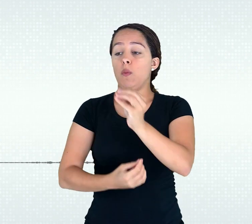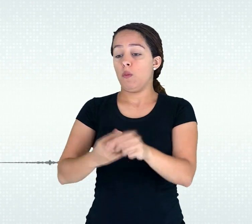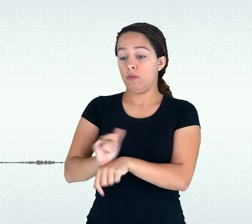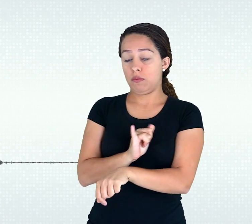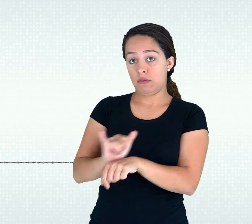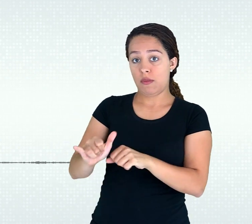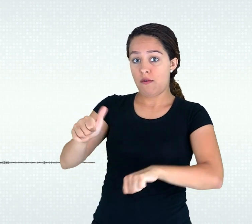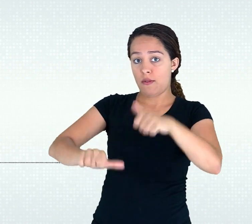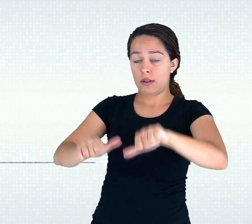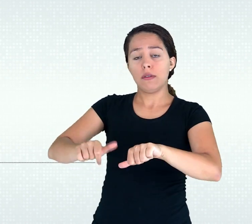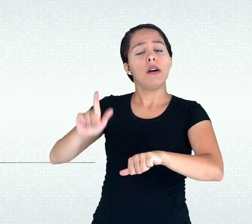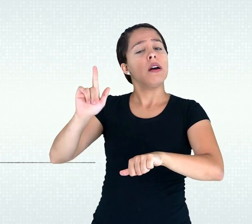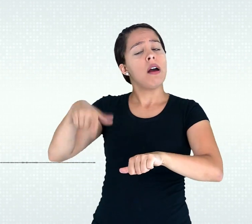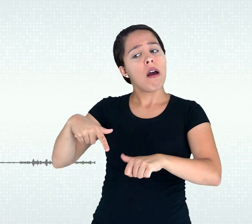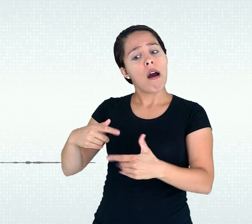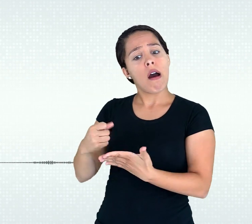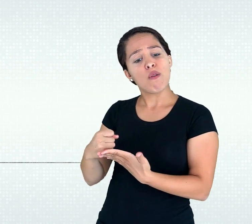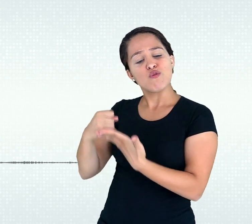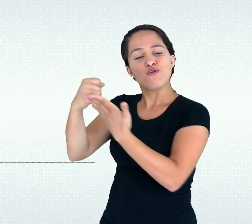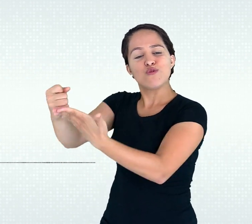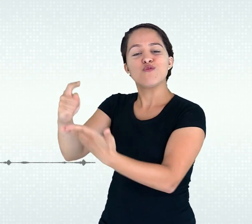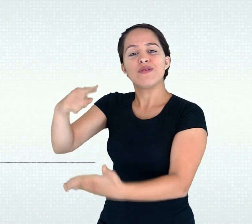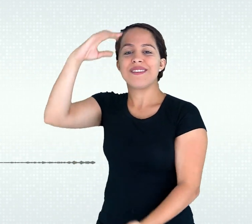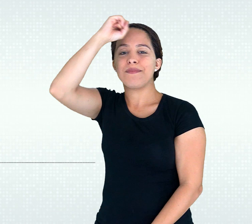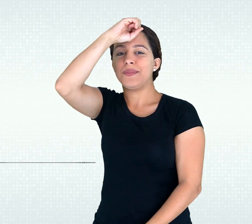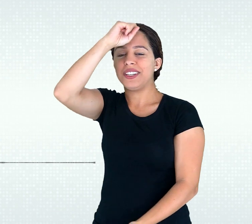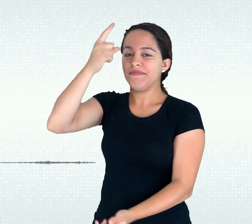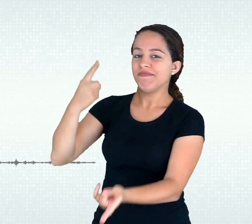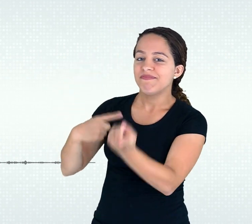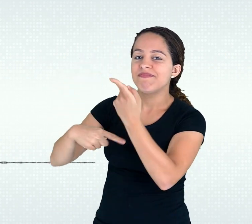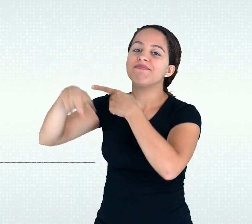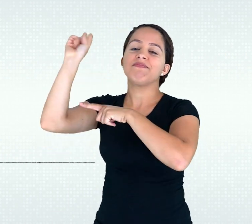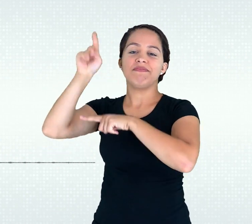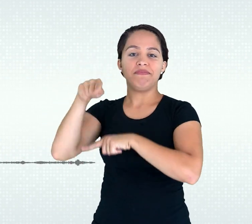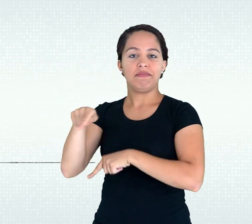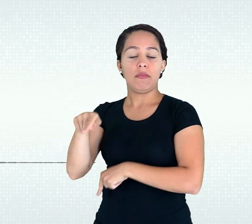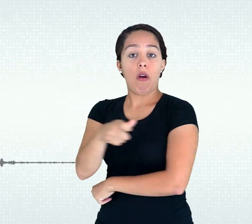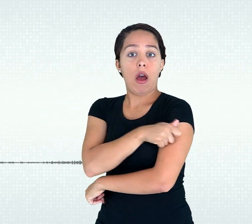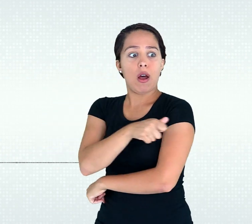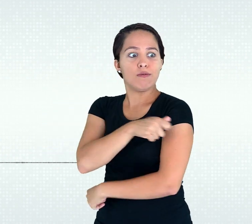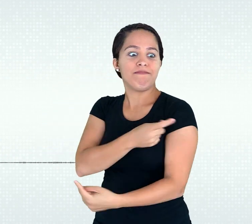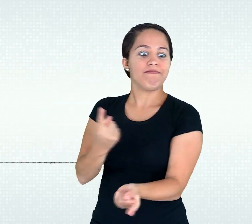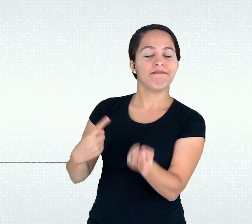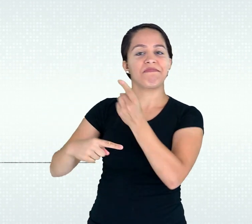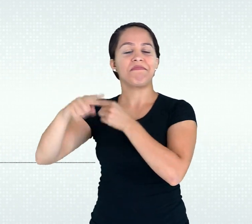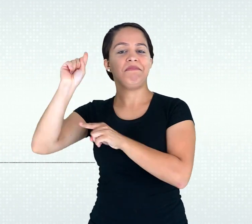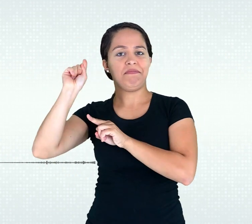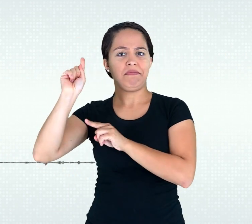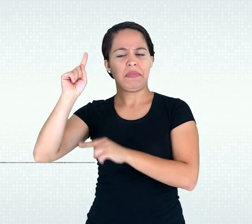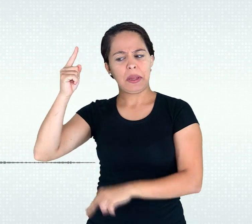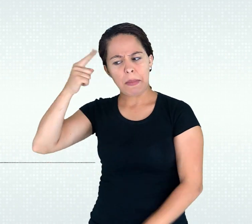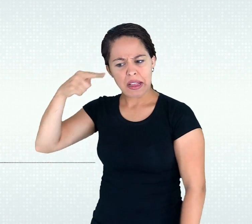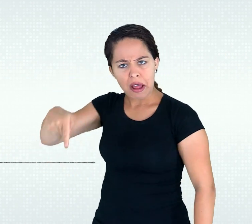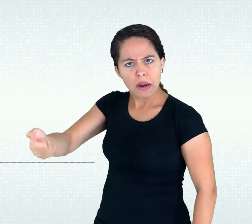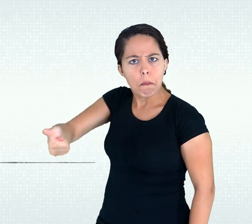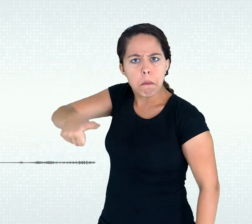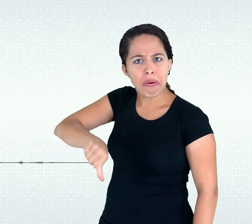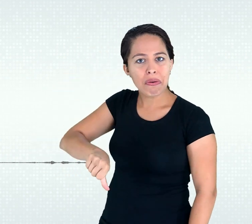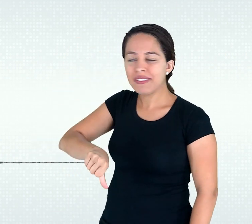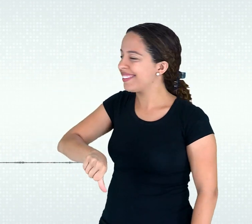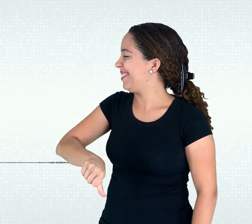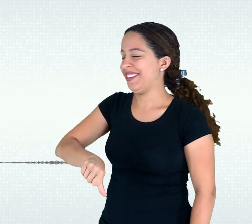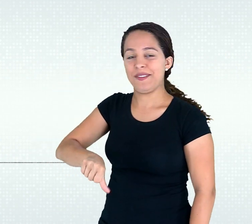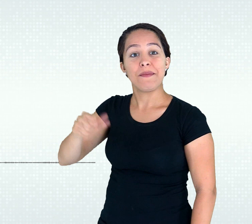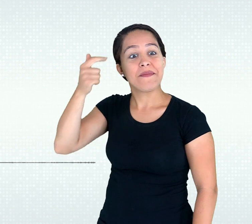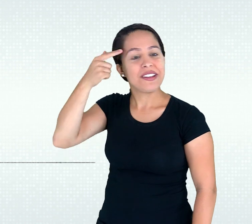perspectiva de que a avaliação é mecanismo de potencialização da aprendizagem e que visa ao